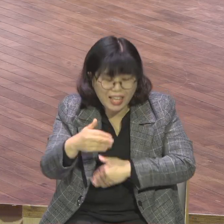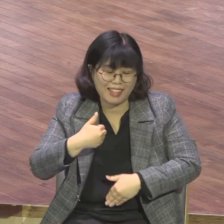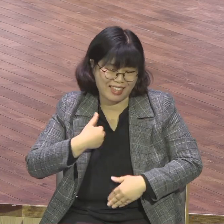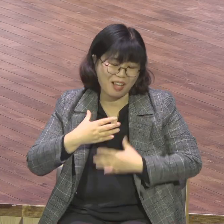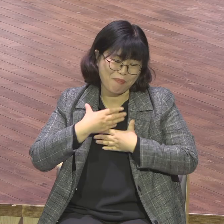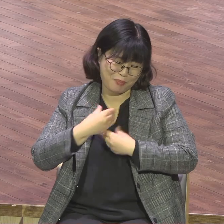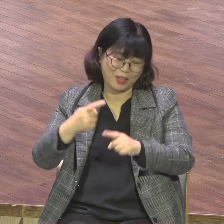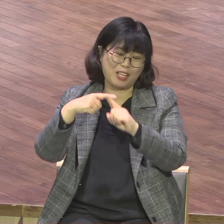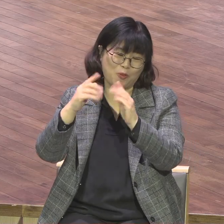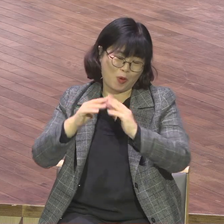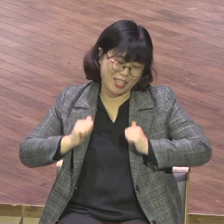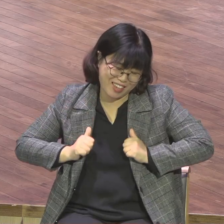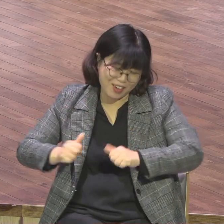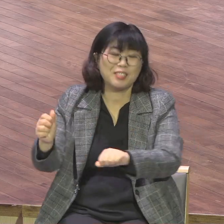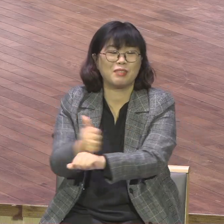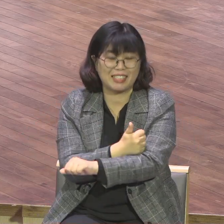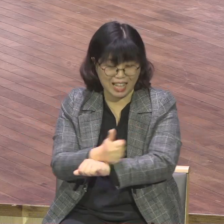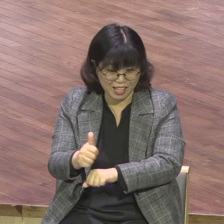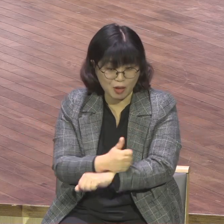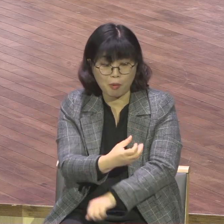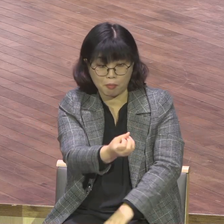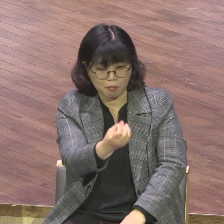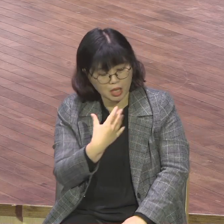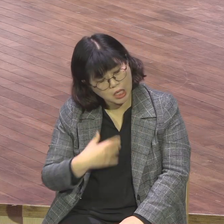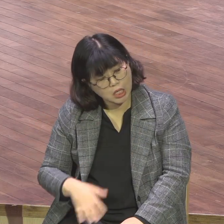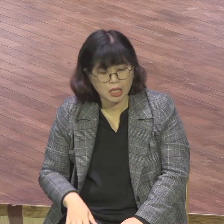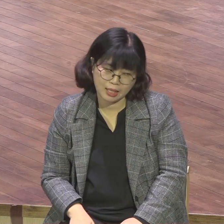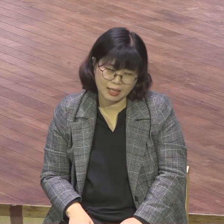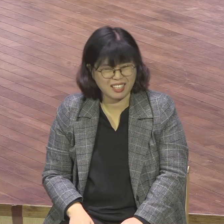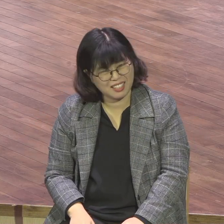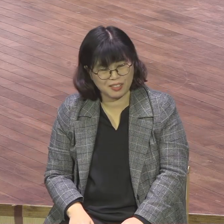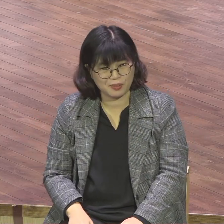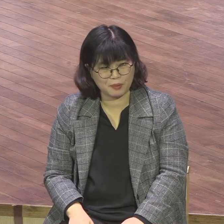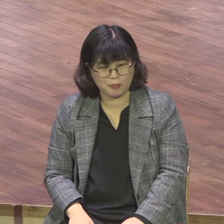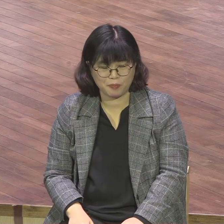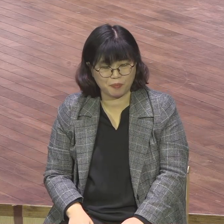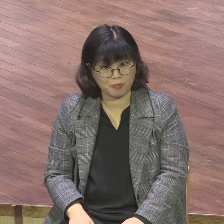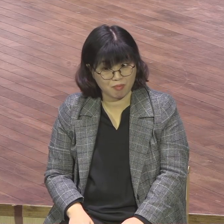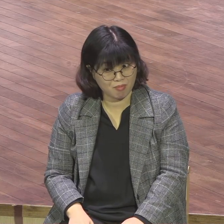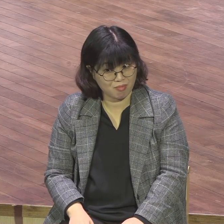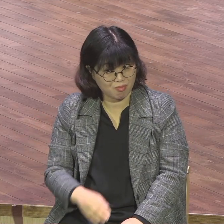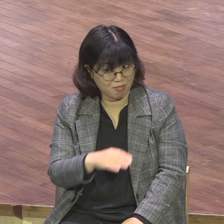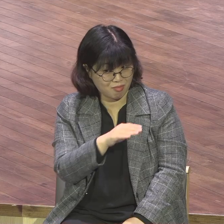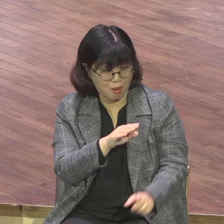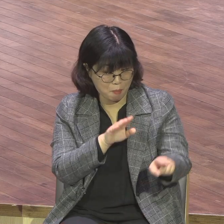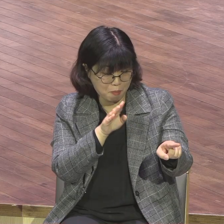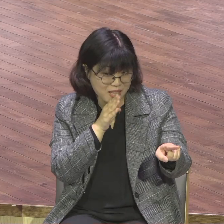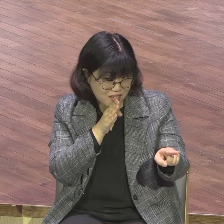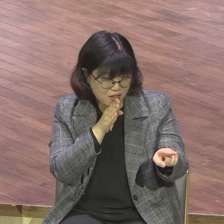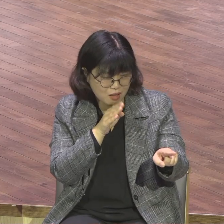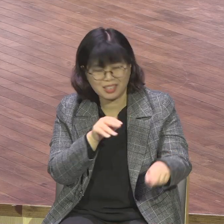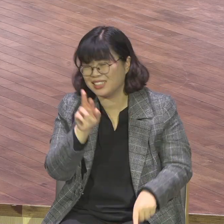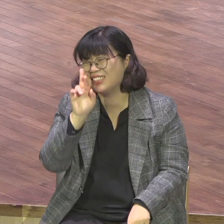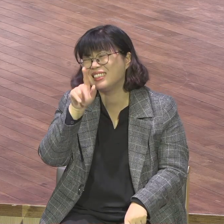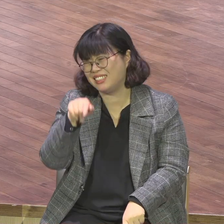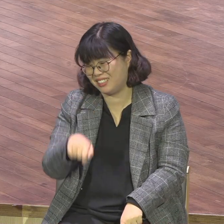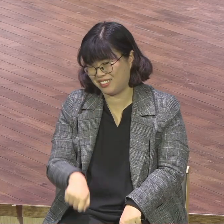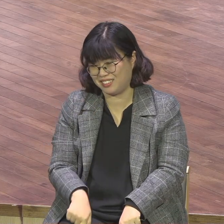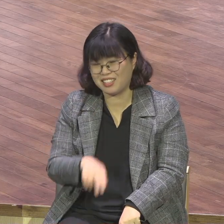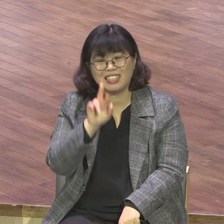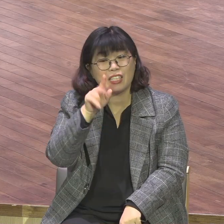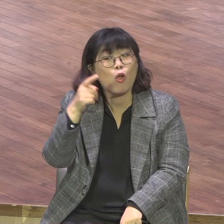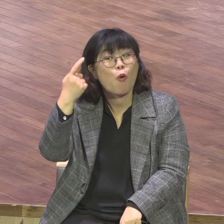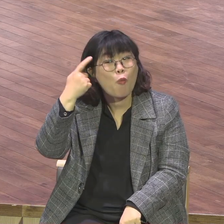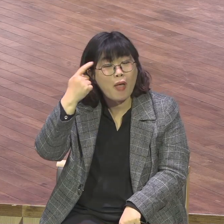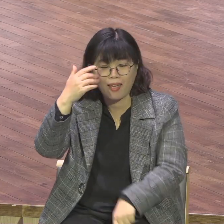교회 나가겠습니다. 그렇게 말하는 분이 있어요. 성경 틀린 거예요. 그런 불효가 없습니다. 예수를